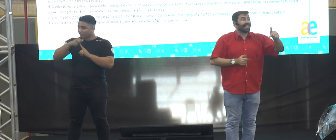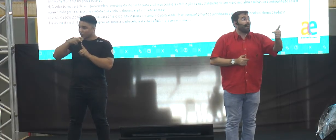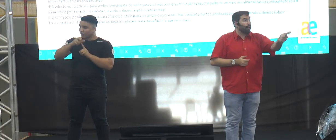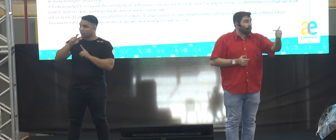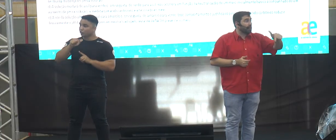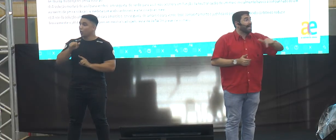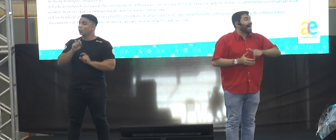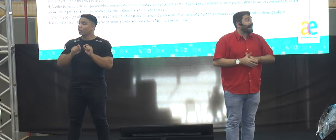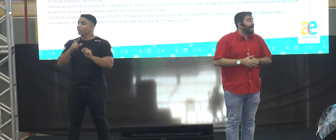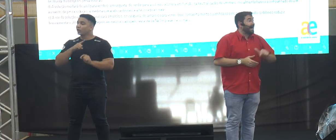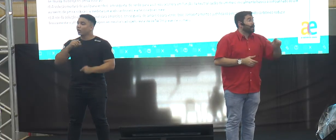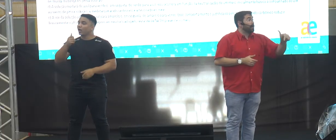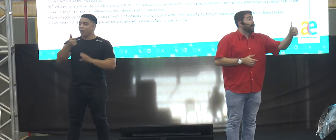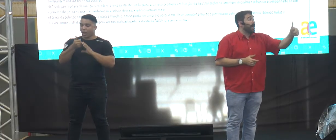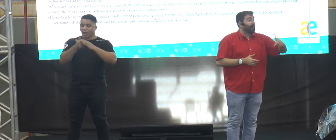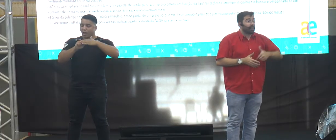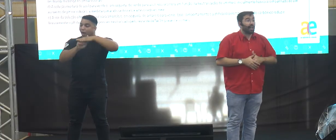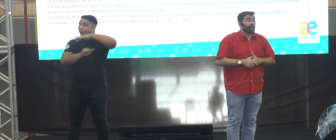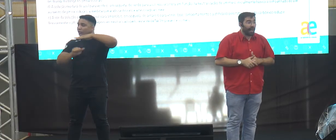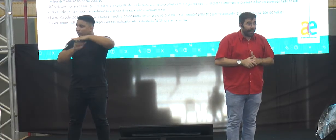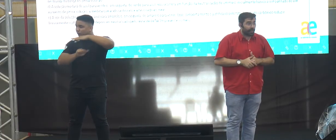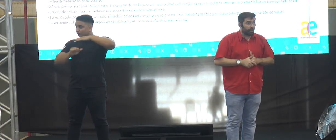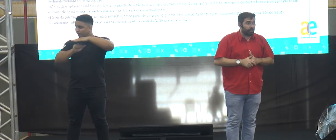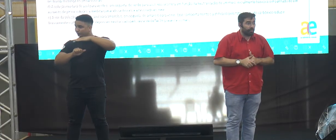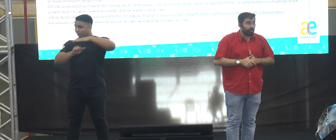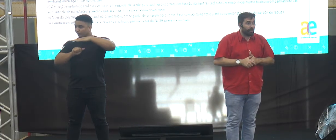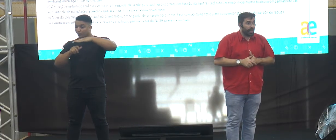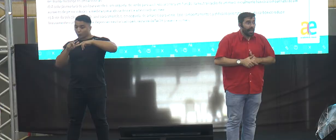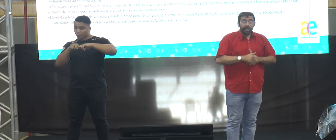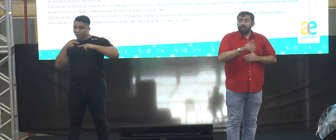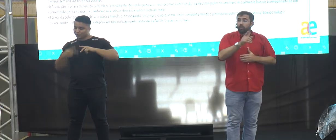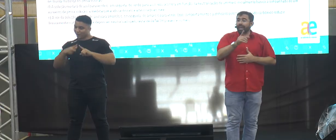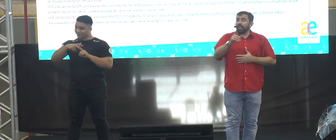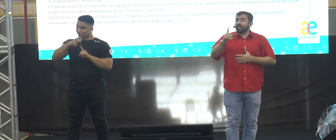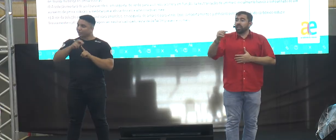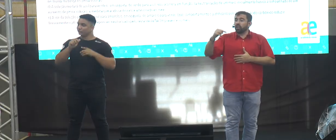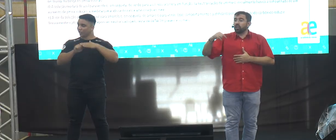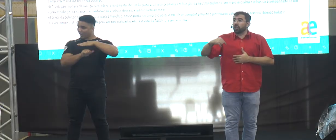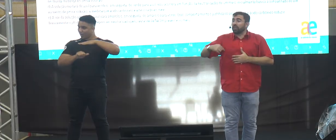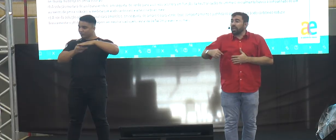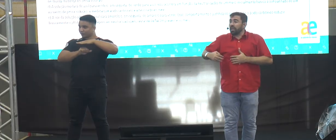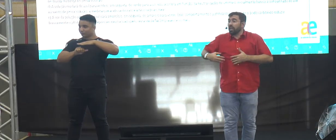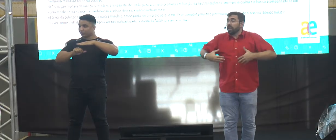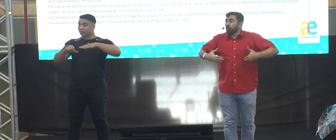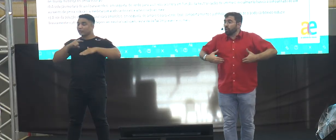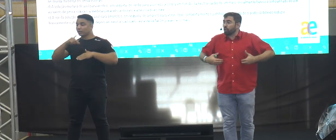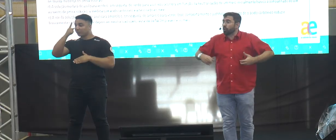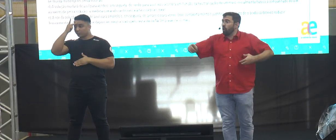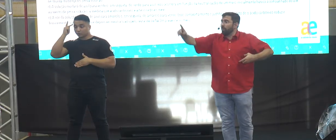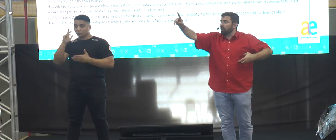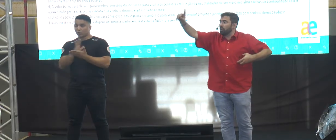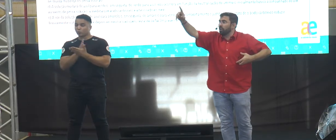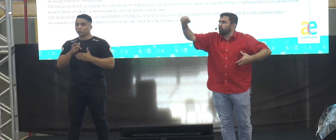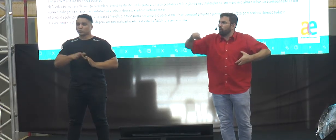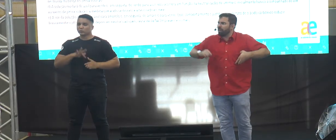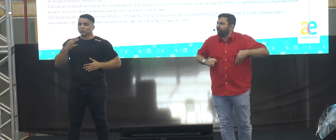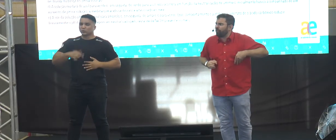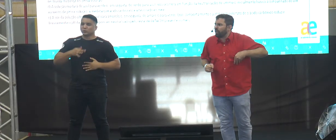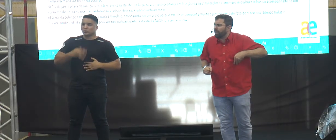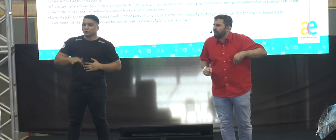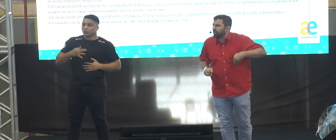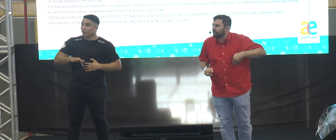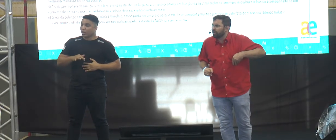E o gás carbônico tem caráter ácido, então o refrigerante é ácido. Tanto é que tem gente que tem dor de estômago que diz, não